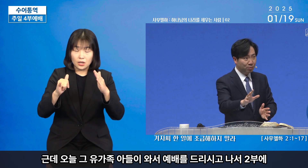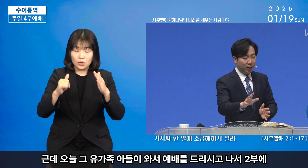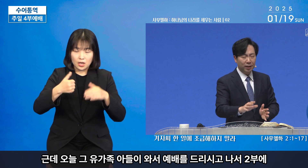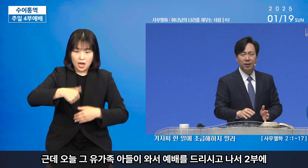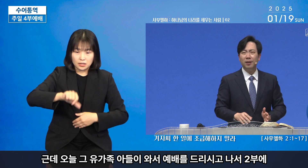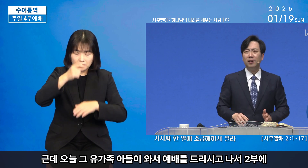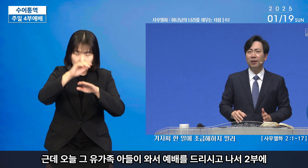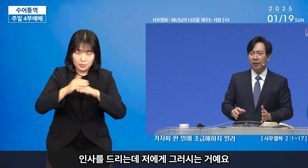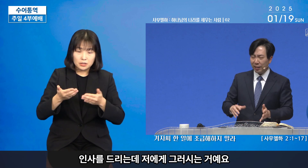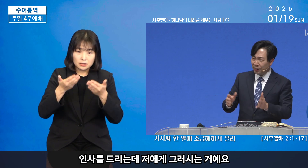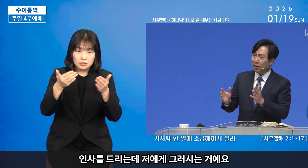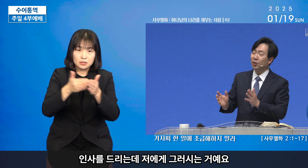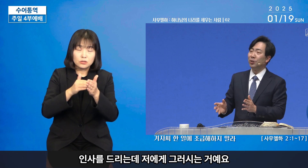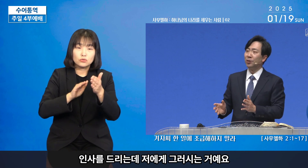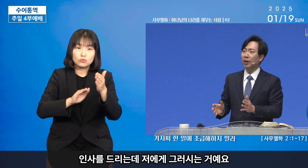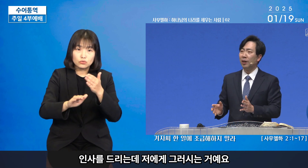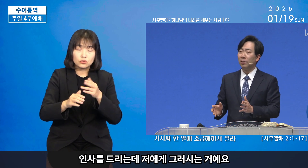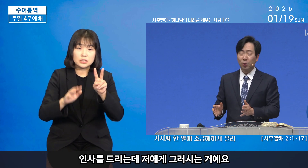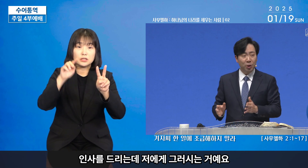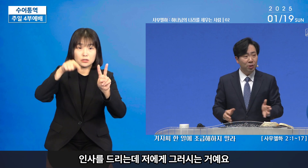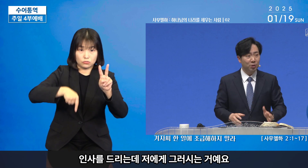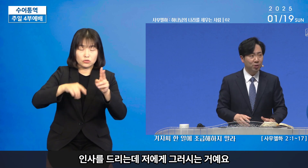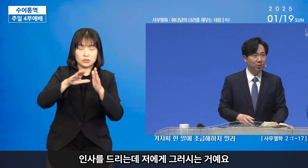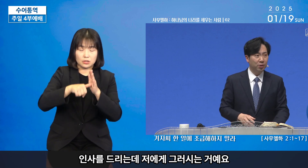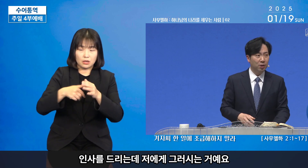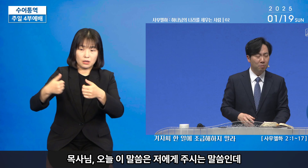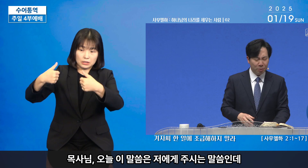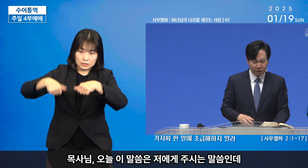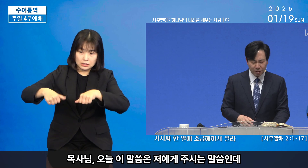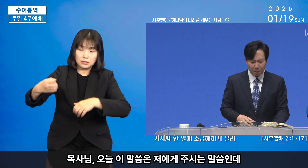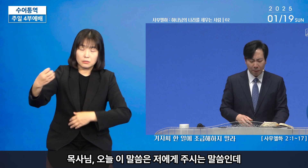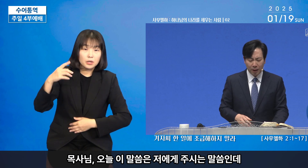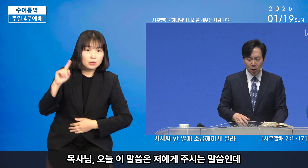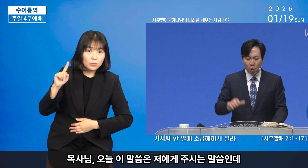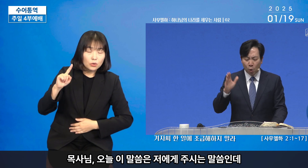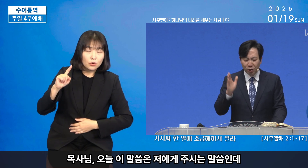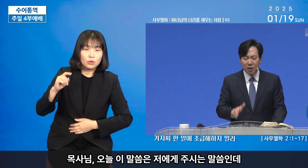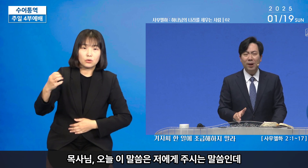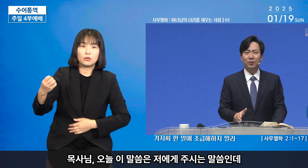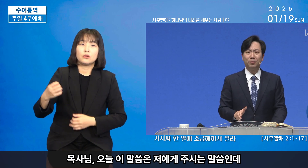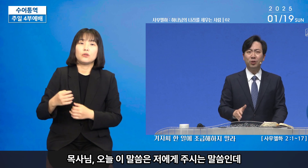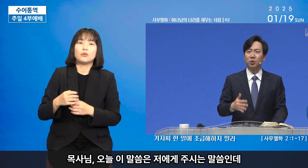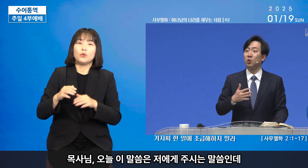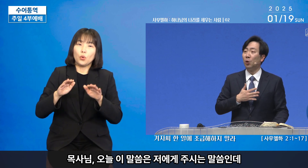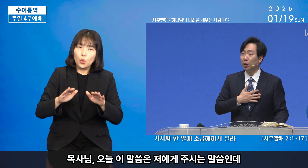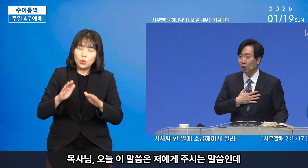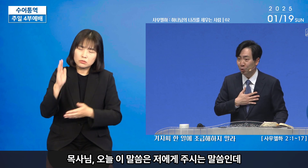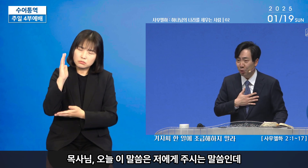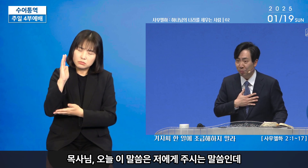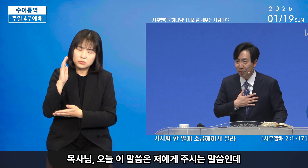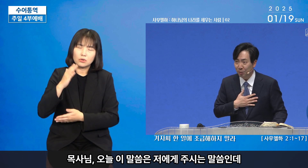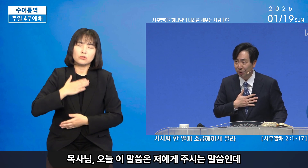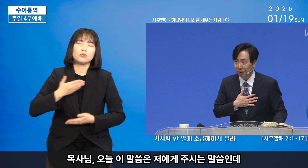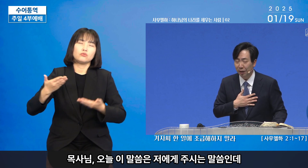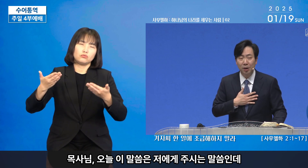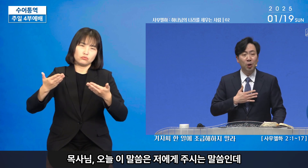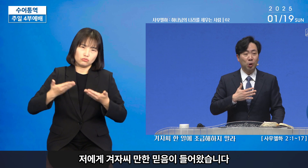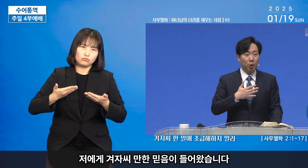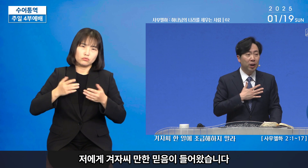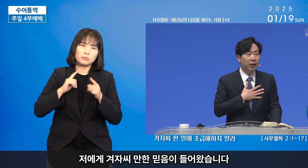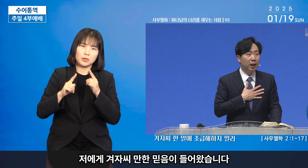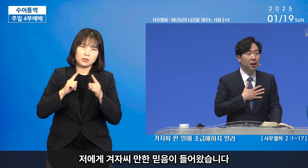나서 2부에 인사를 드리는데 저에게 그러시는 거예요. 목사님, 오늘 이 말씀은 저에게 주시는